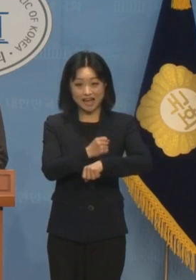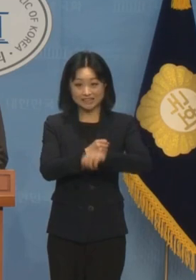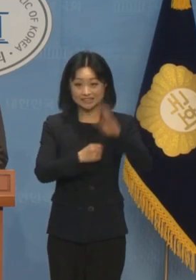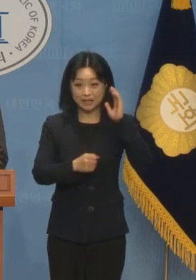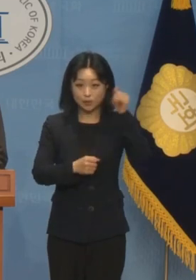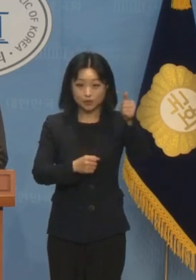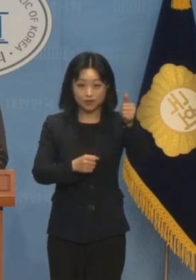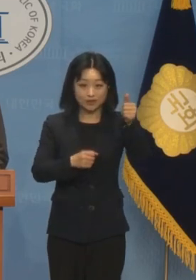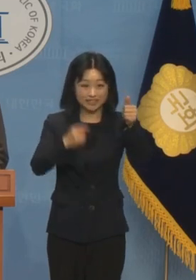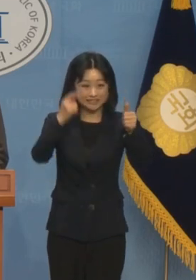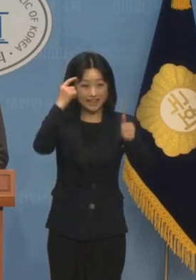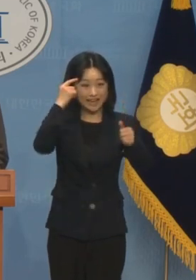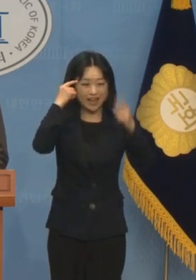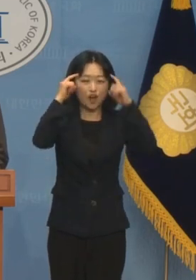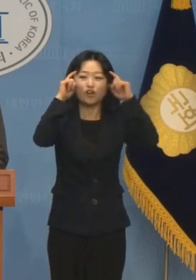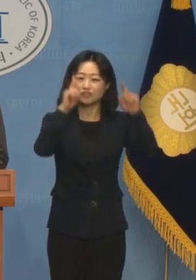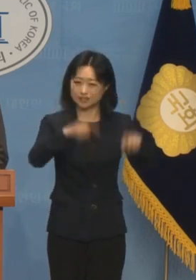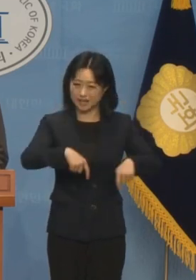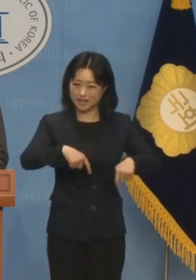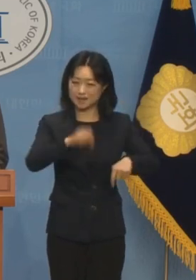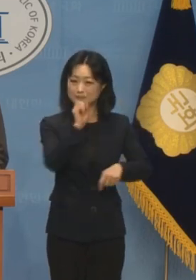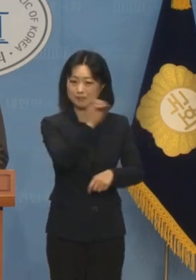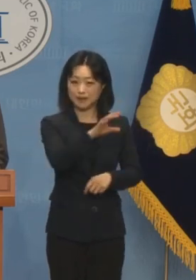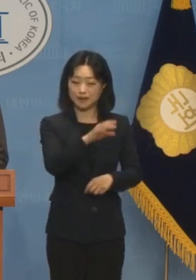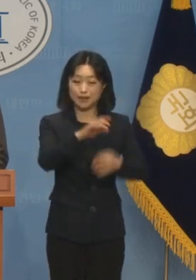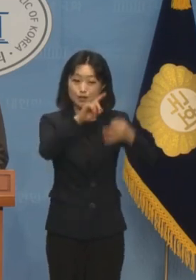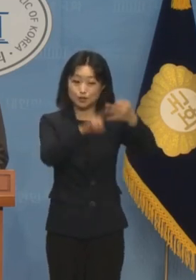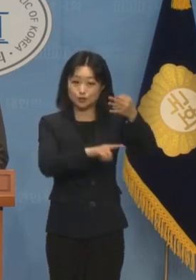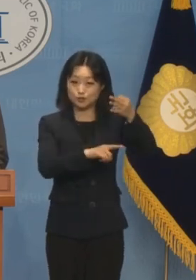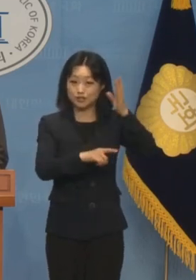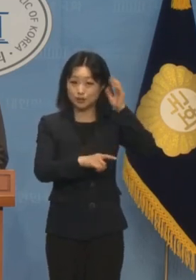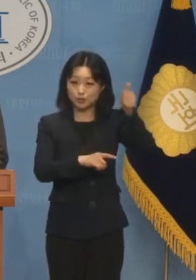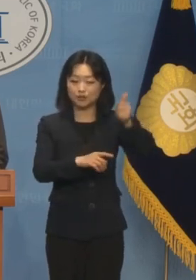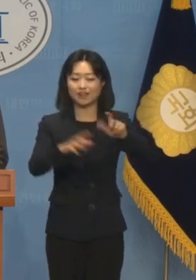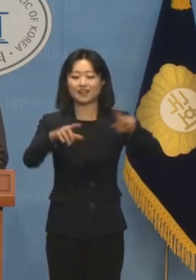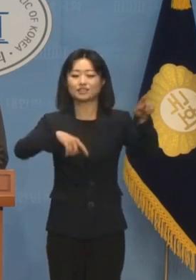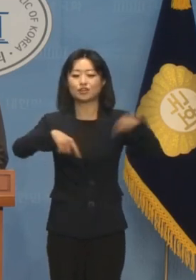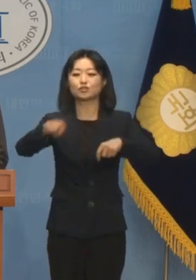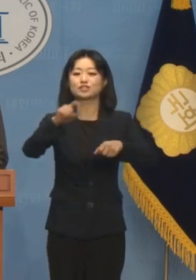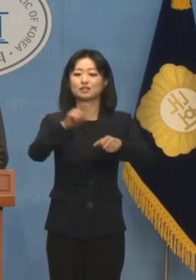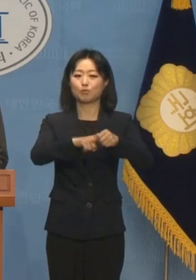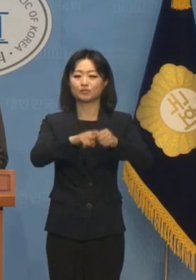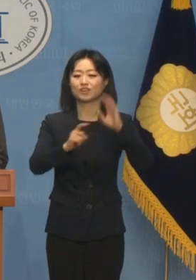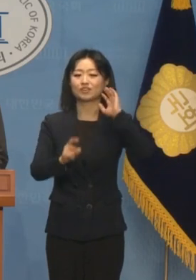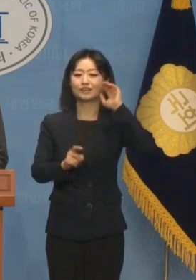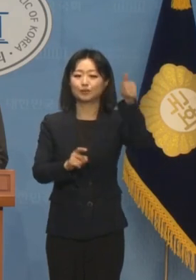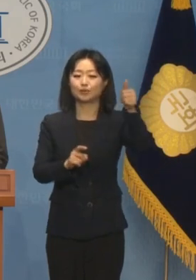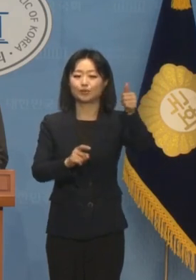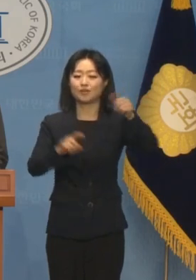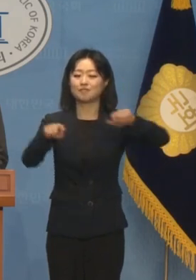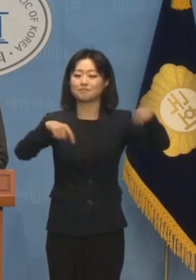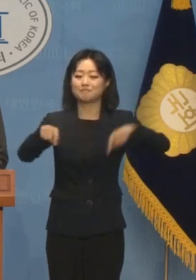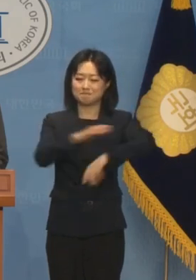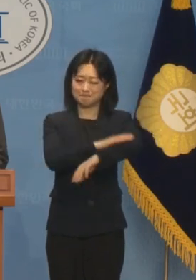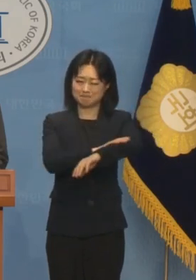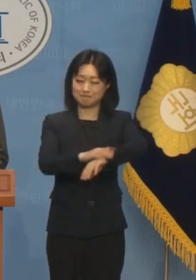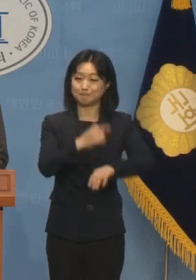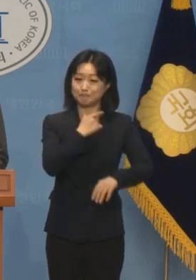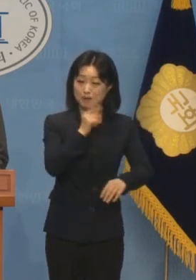인식. 윤석열 대통령이 정치하는 대통령이 되겠다는 뜻을 밝혔다고 합니다.